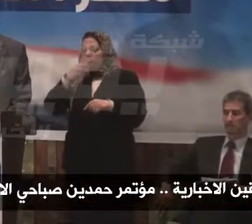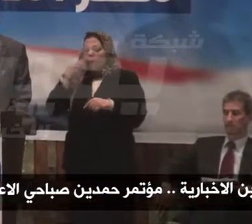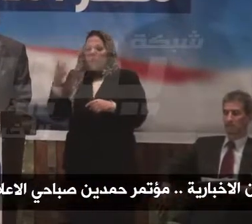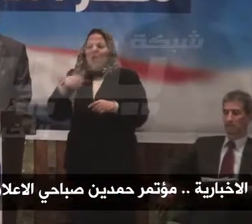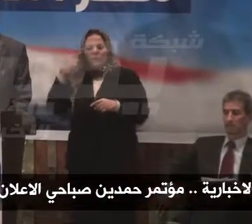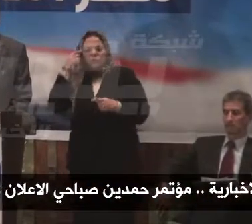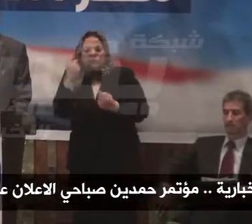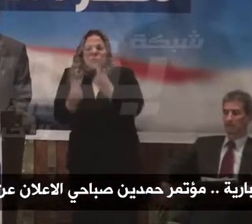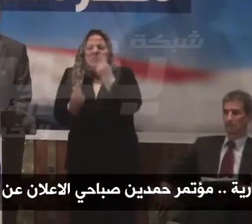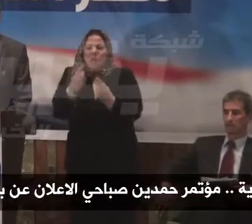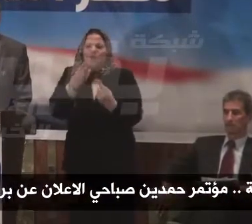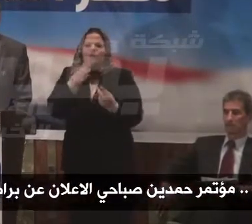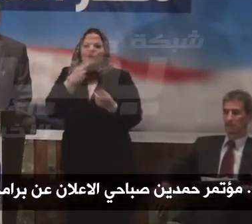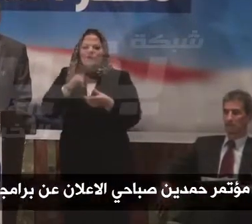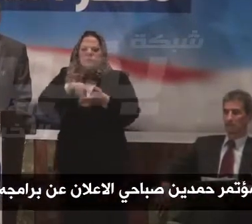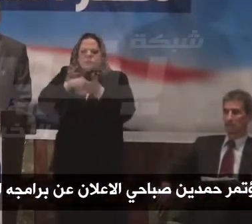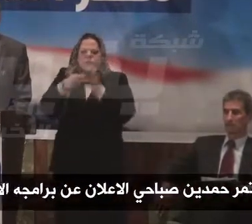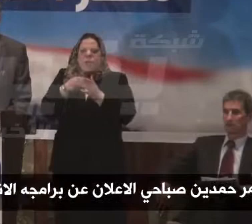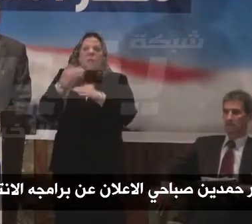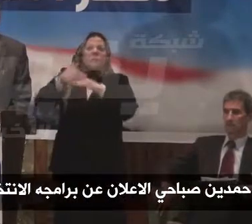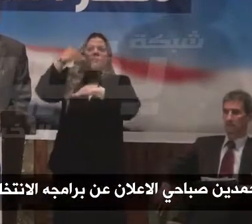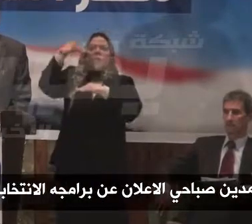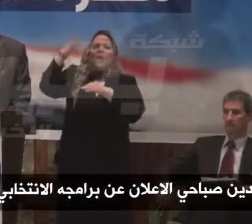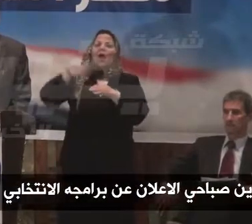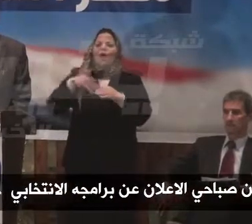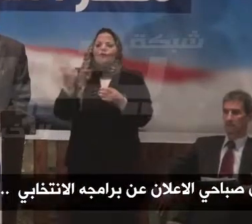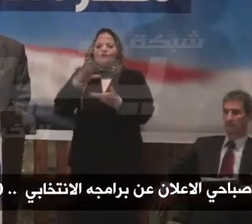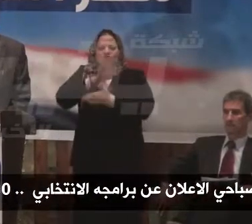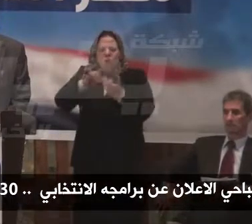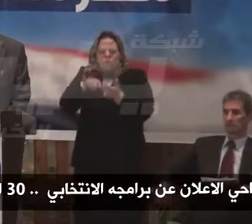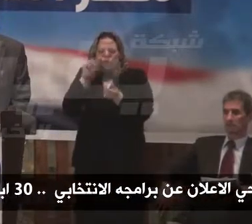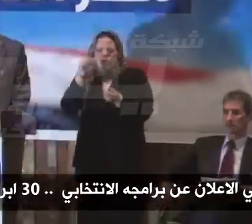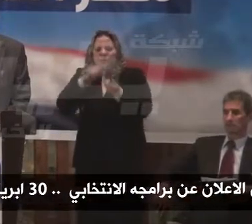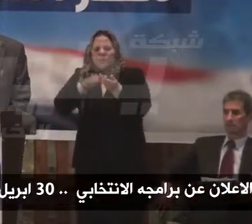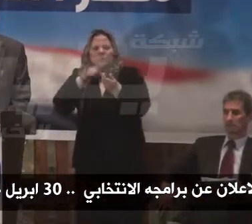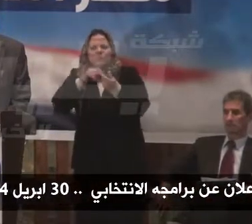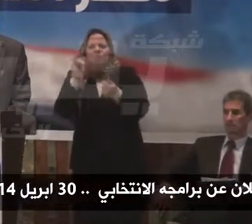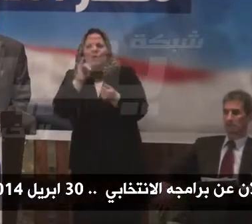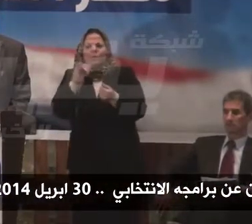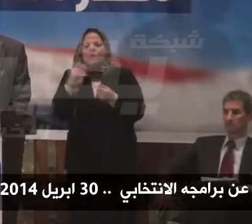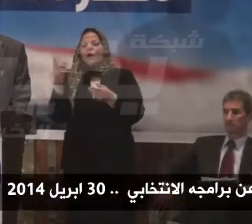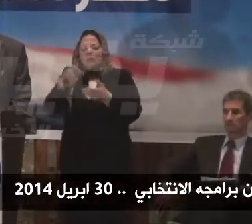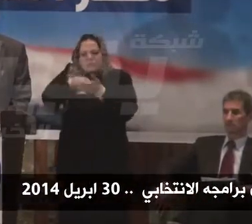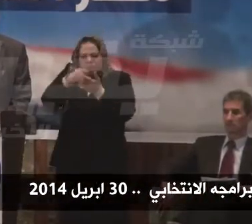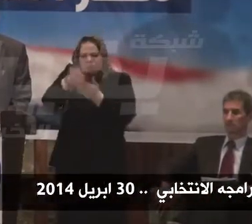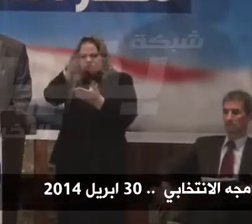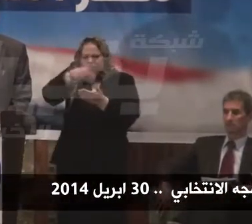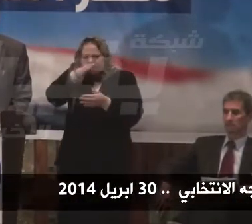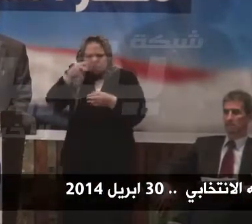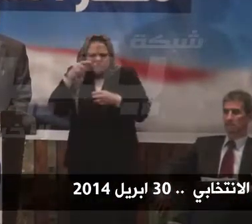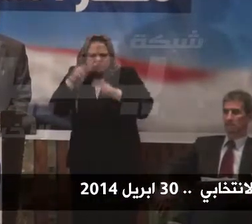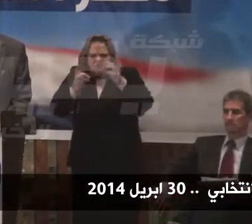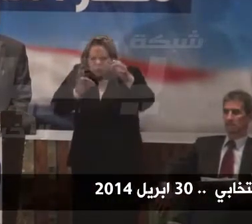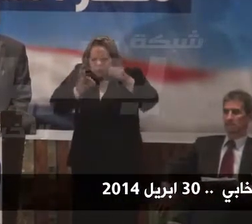الزراعه. ماذا سنفعل حيال هذه المشكلات؟ هناك خطط